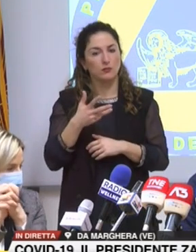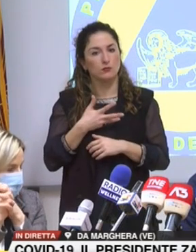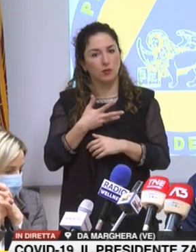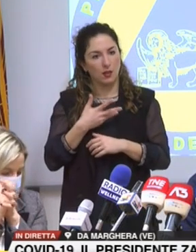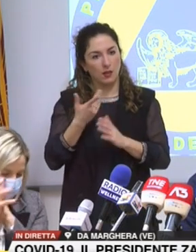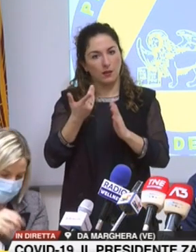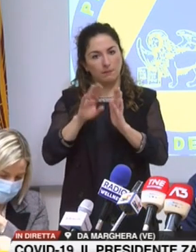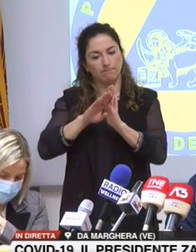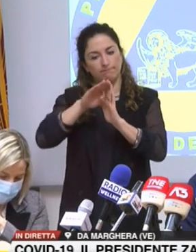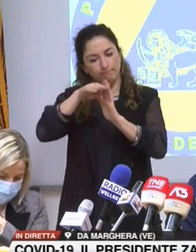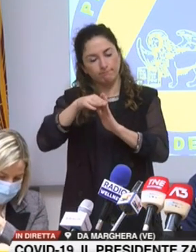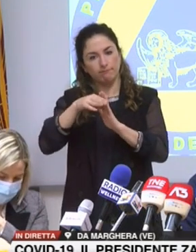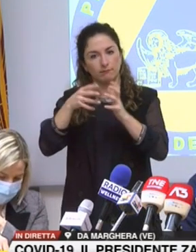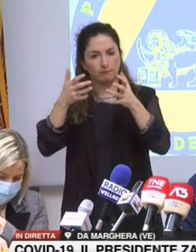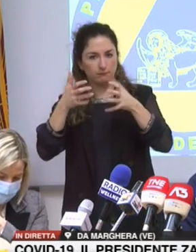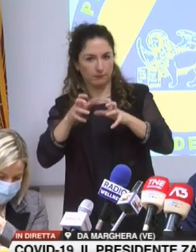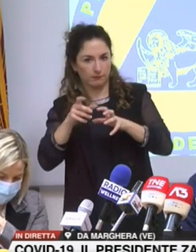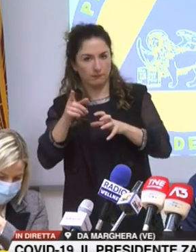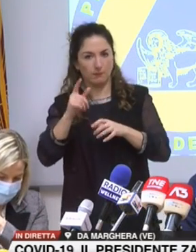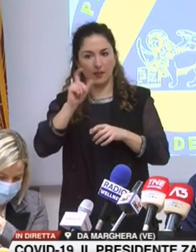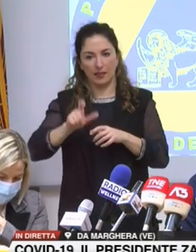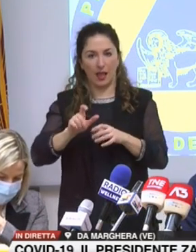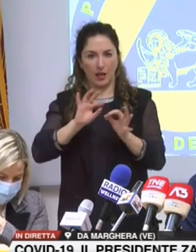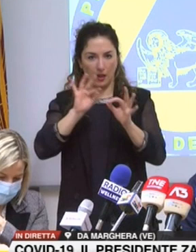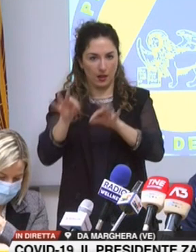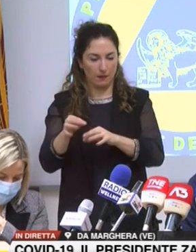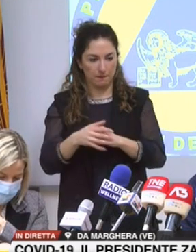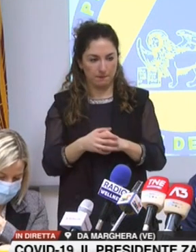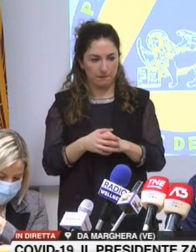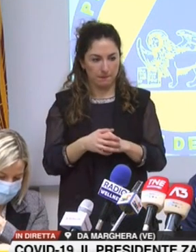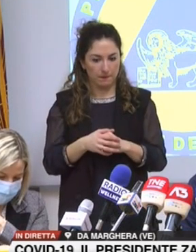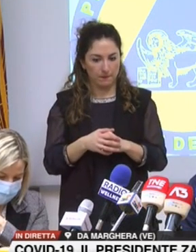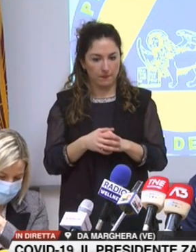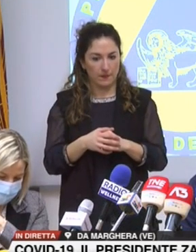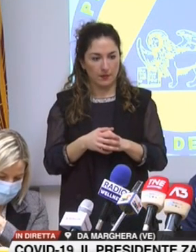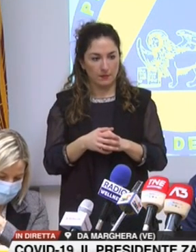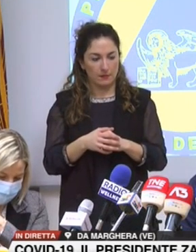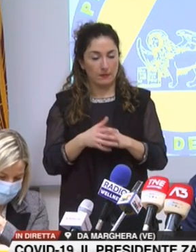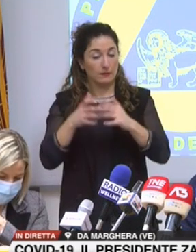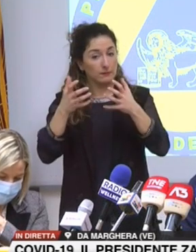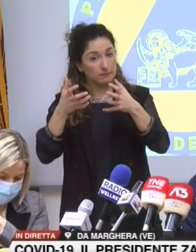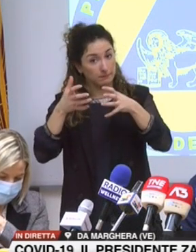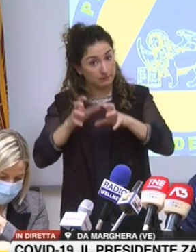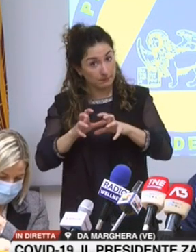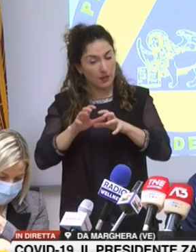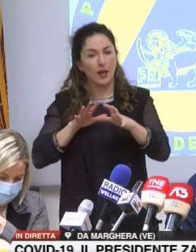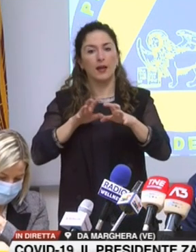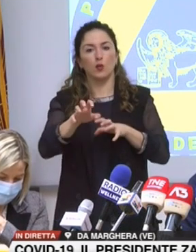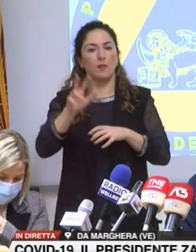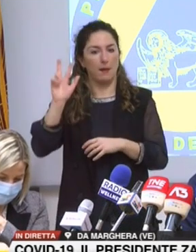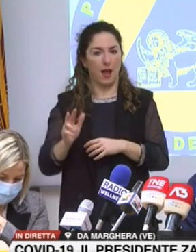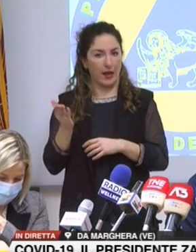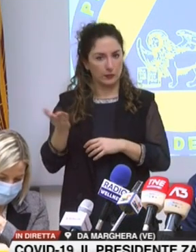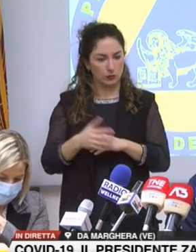lieve flessione sulle consegne per l'Italia, flessione che verrà compensata con quello che verrà consegnato a marzo.